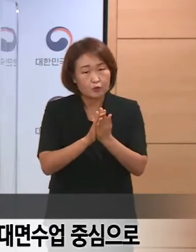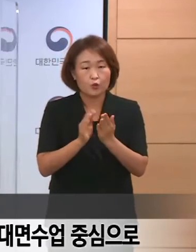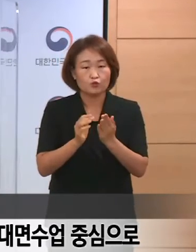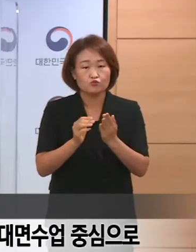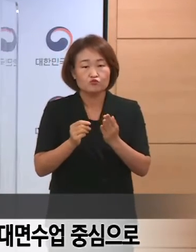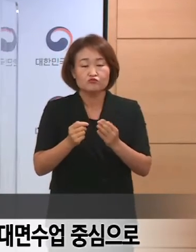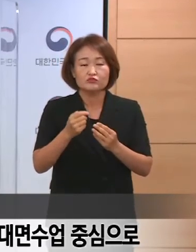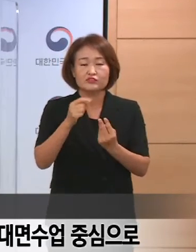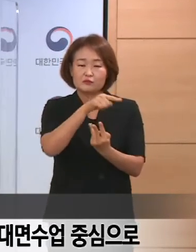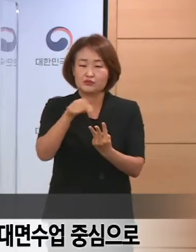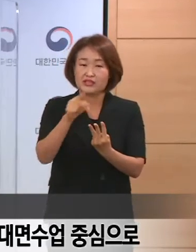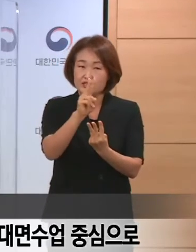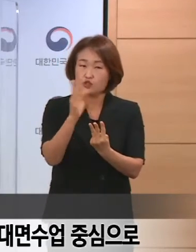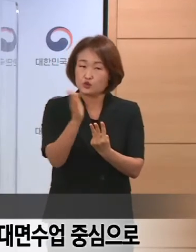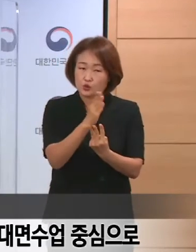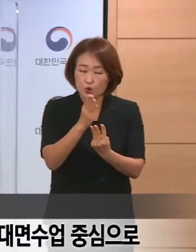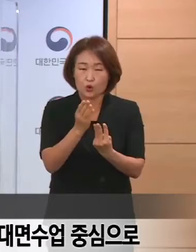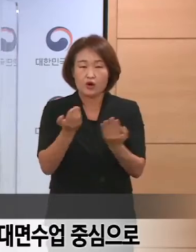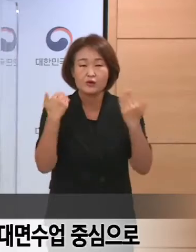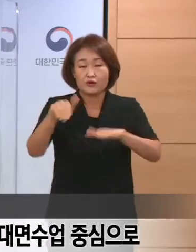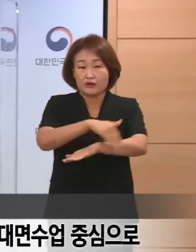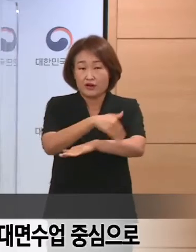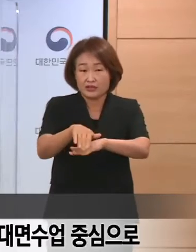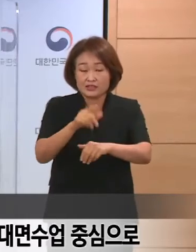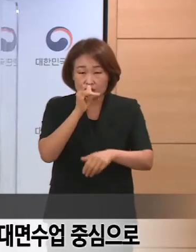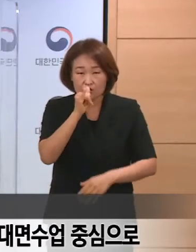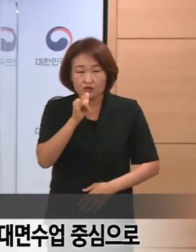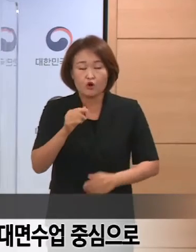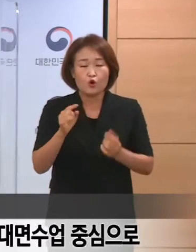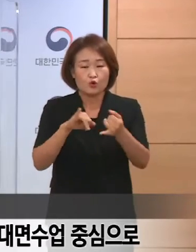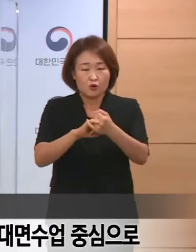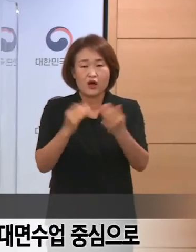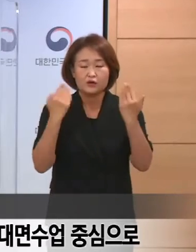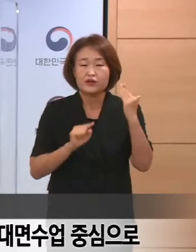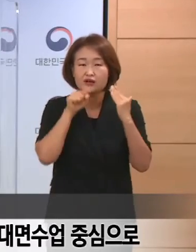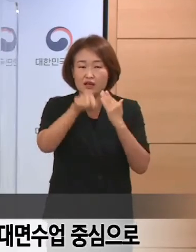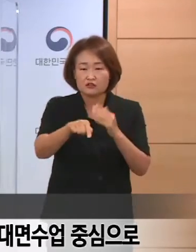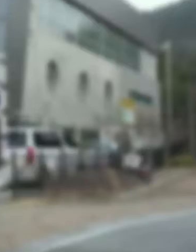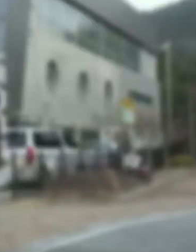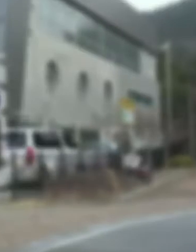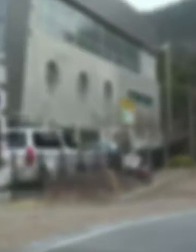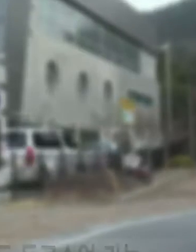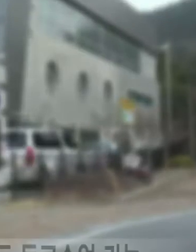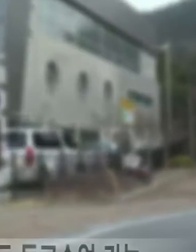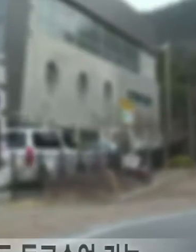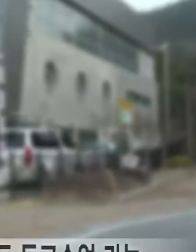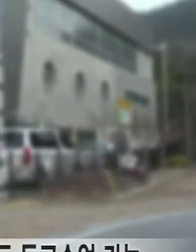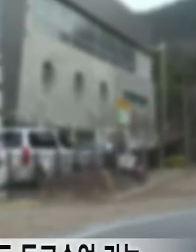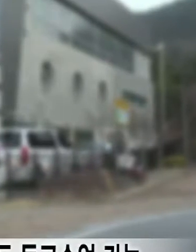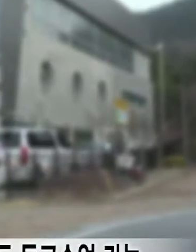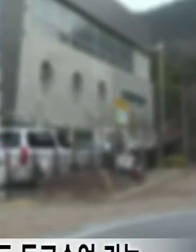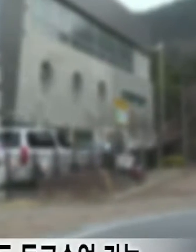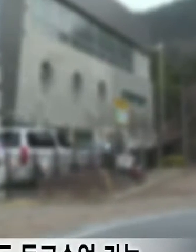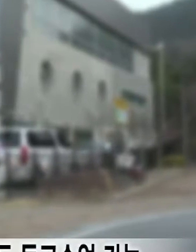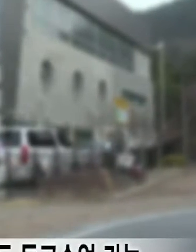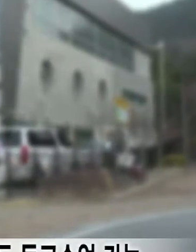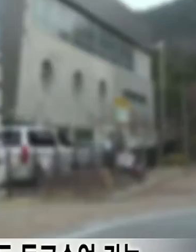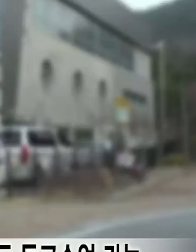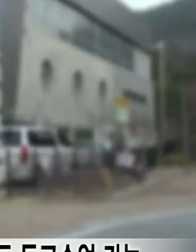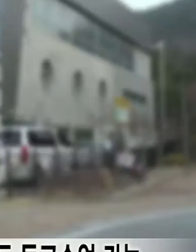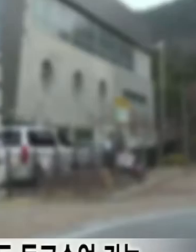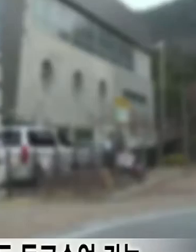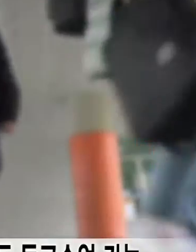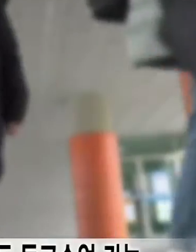허용하여 2학기를 대면 수업 중심으로 운영하겠습니다 4단계 라도 8월 개학이